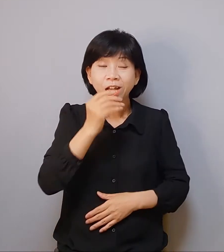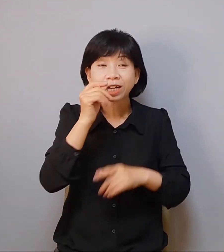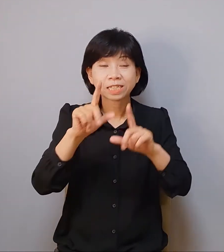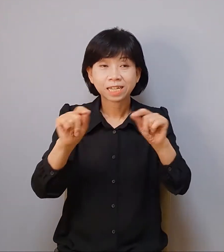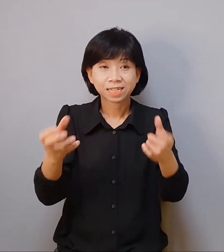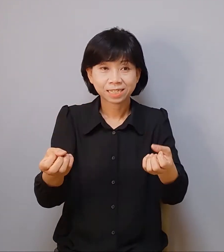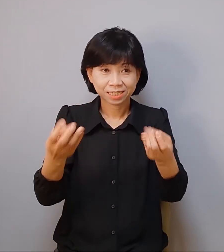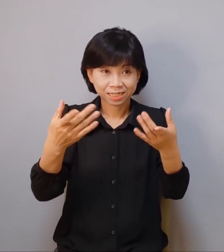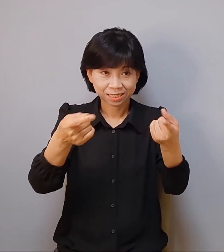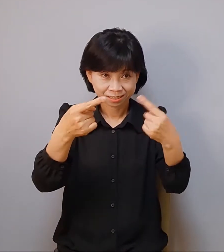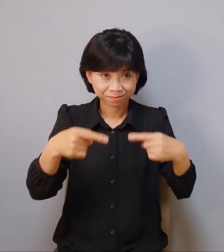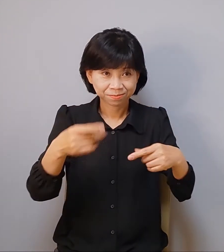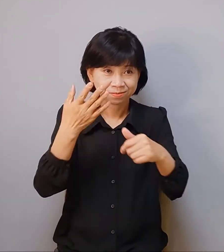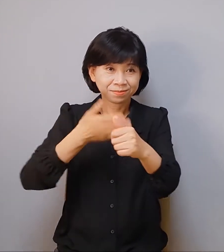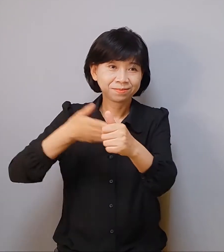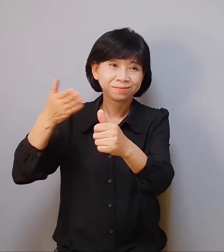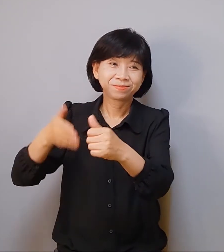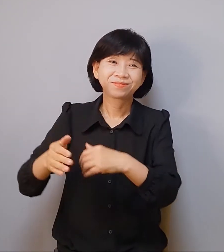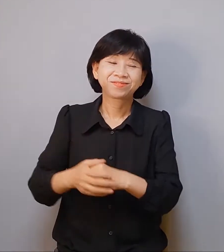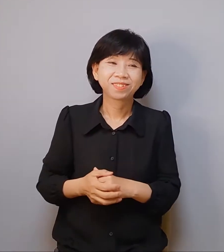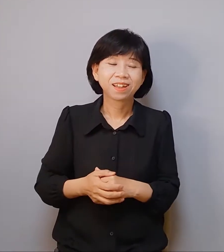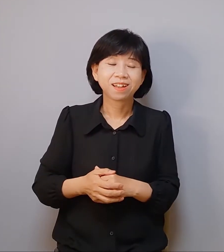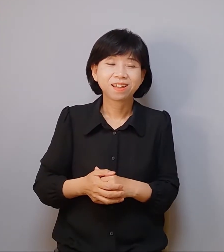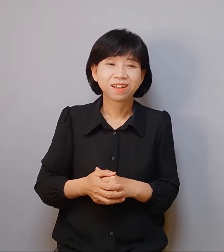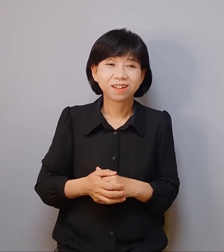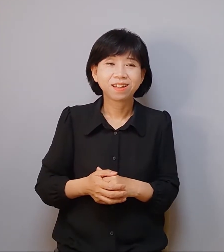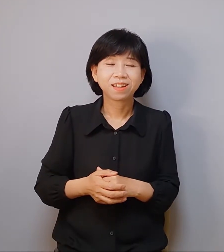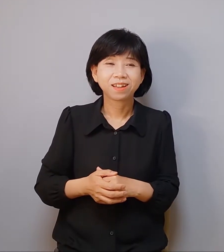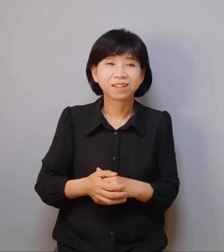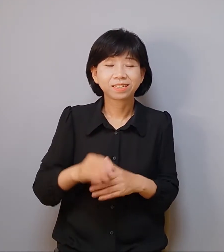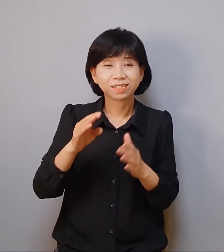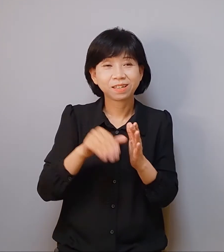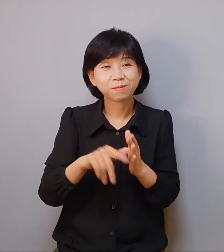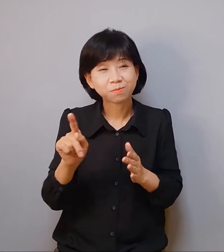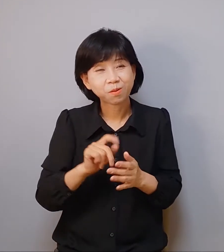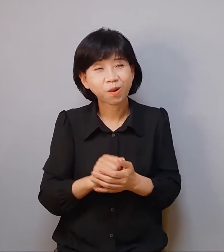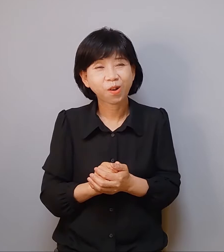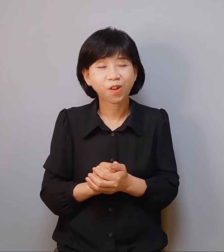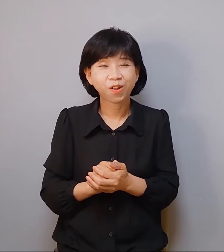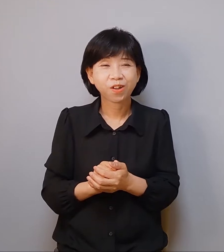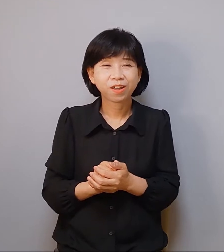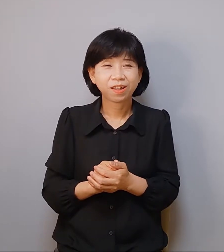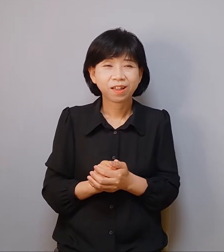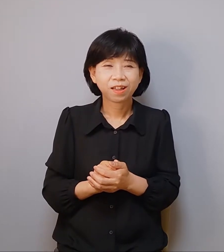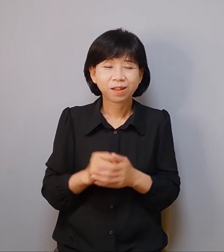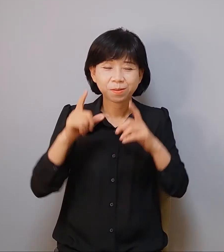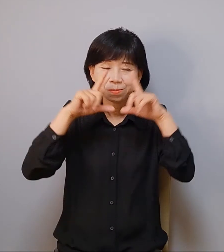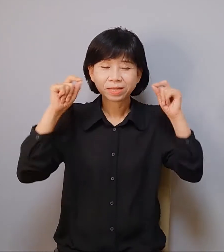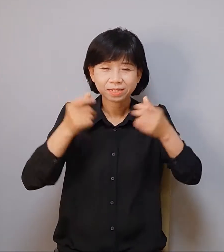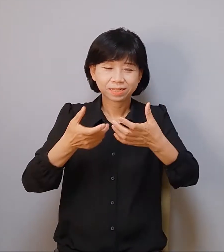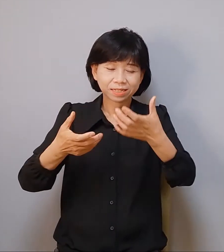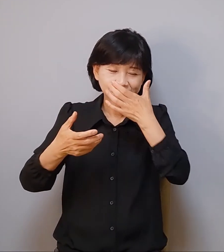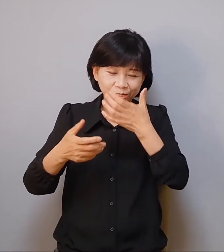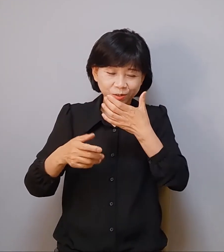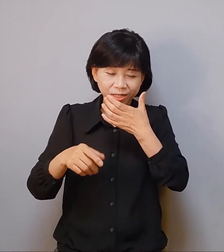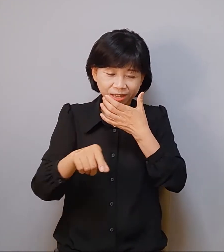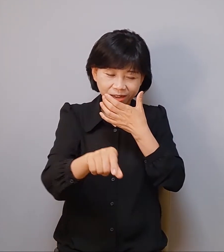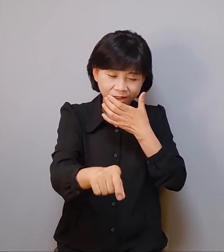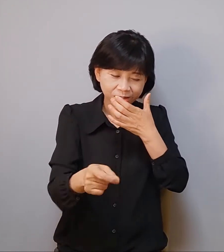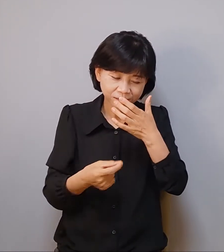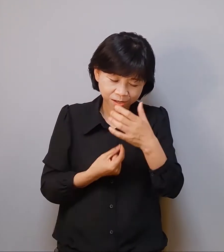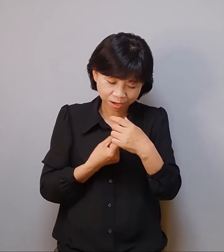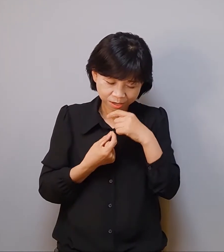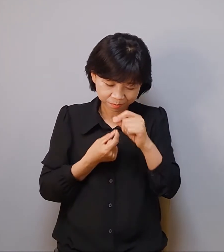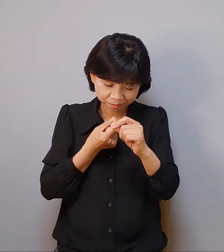우리 참석하시는 분들은 잠깐 마스크 벗으셨다가 또 드시고 잠깐 마스크 쓰시고 뭐 이런 과정을 또 거치면서